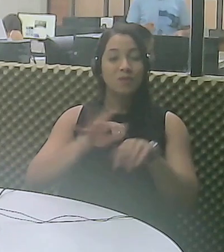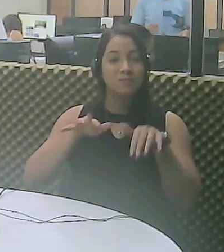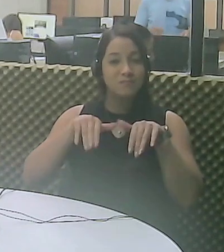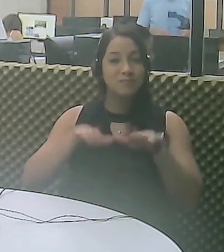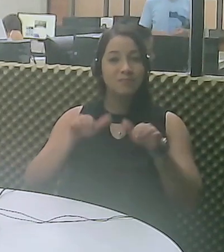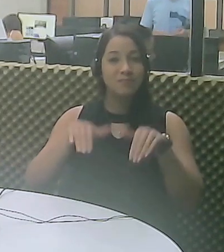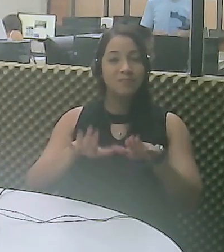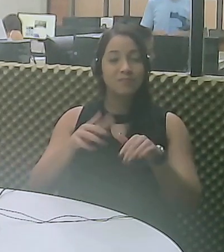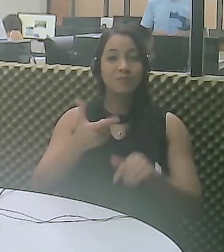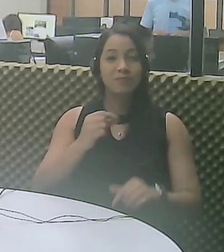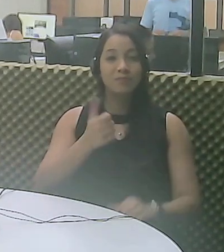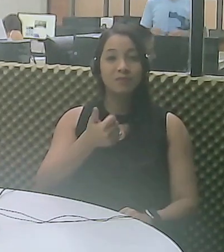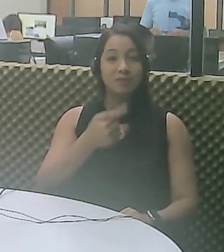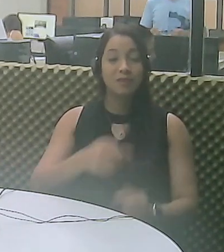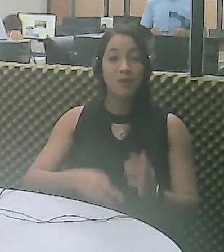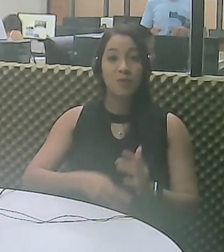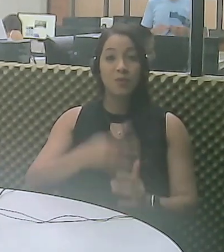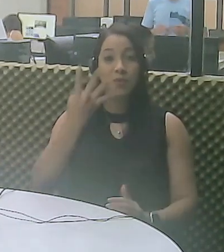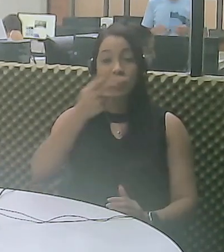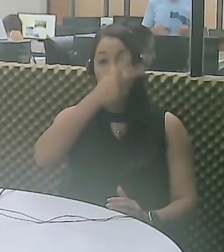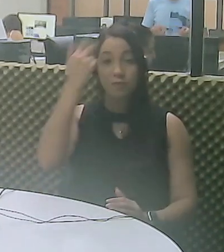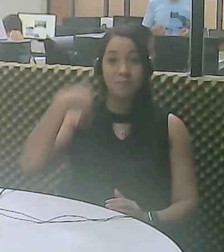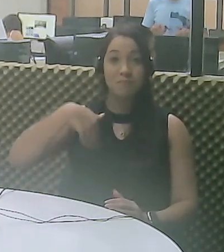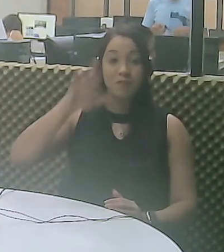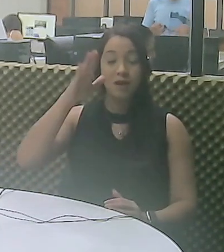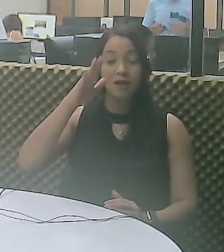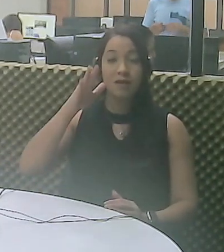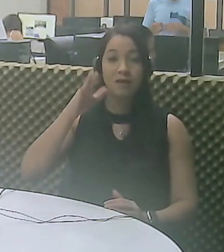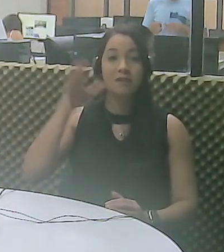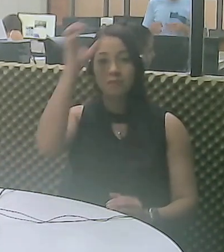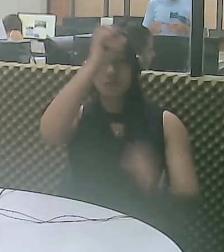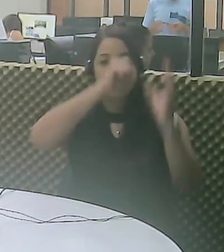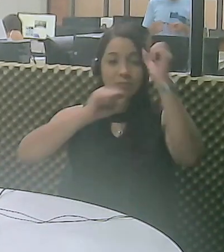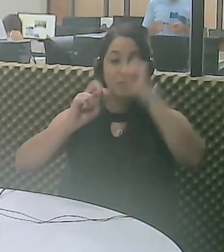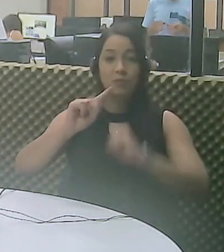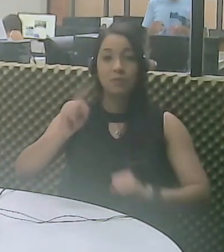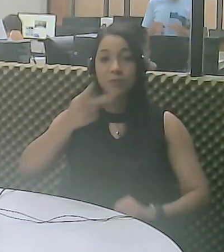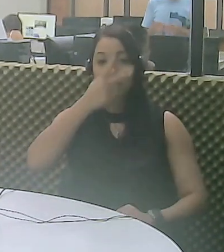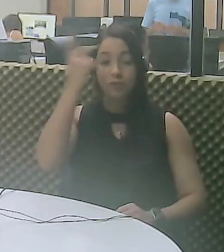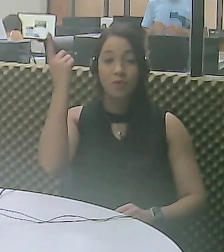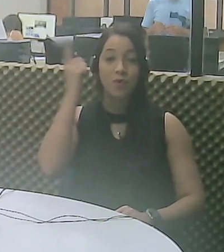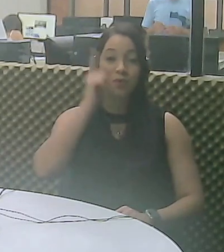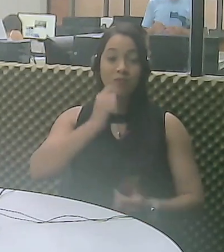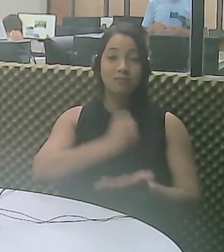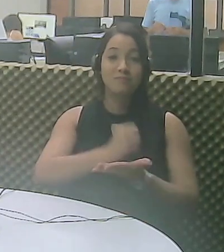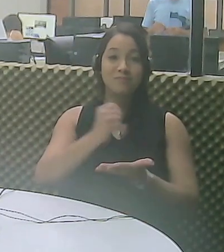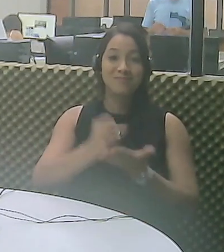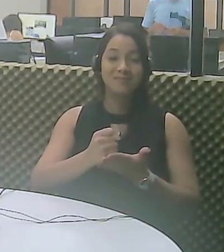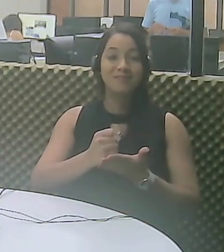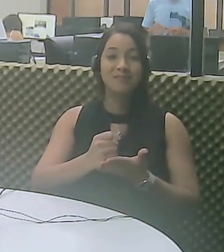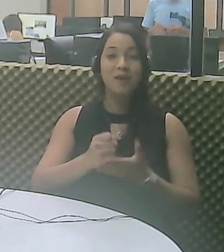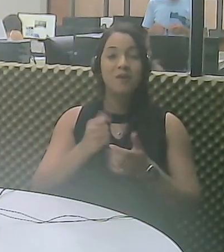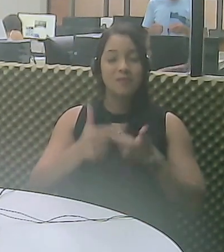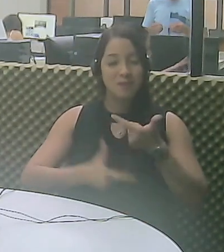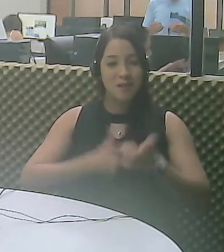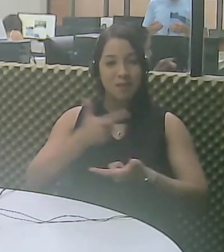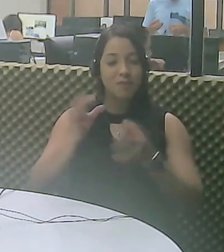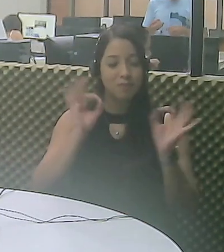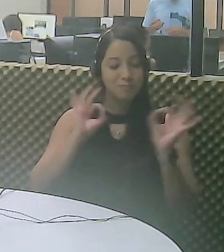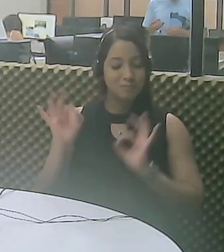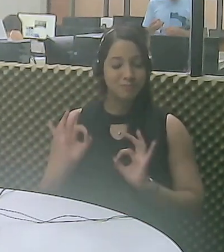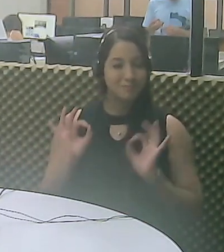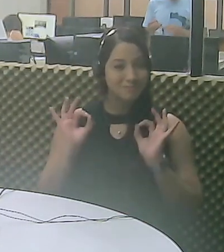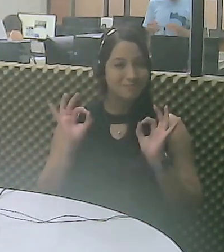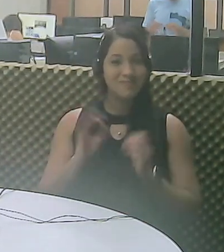Desde 2017, 4 vezes mais pessoas aprendendo e quase 2 mil pessoas empregadas, inclusive ela, que hoje pode trabalhar com o look que